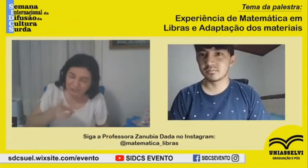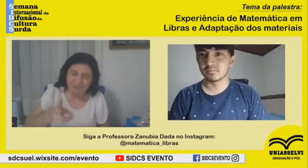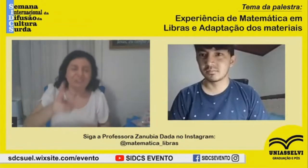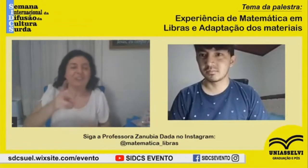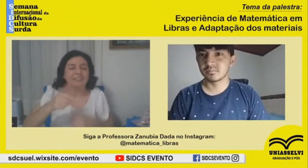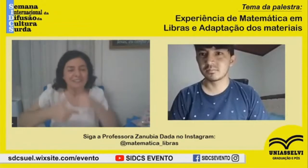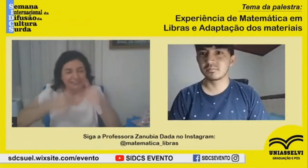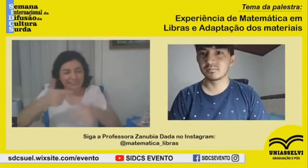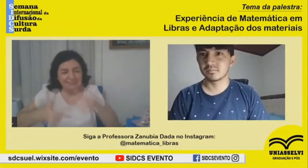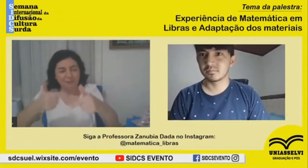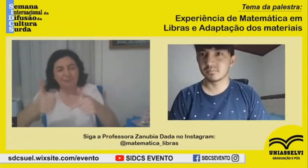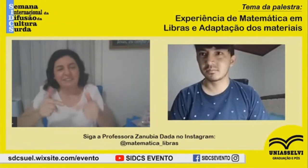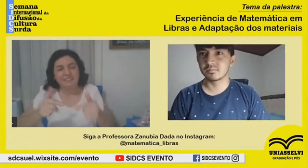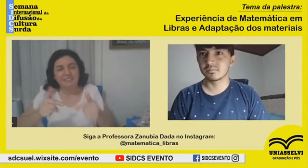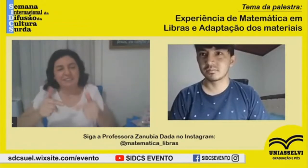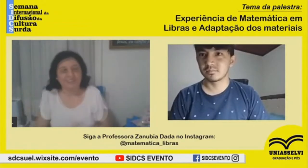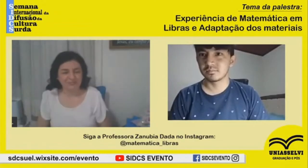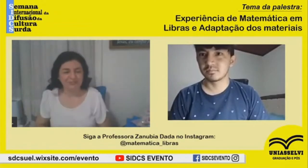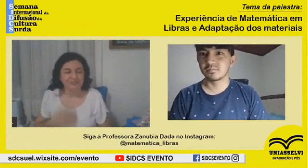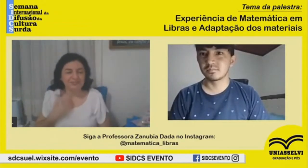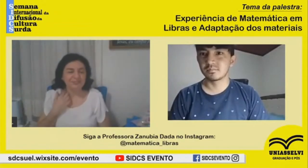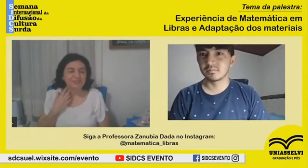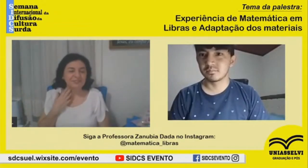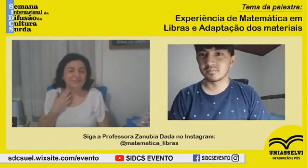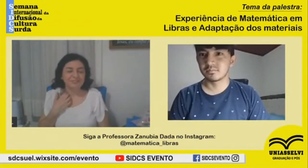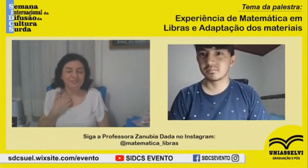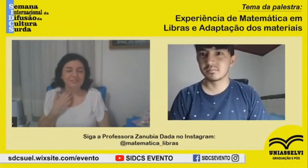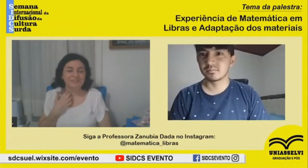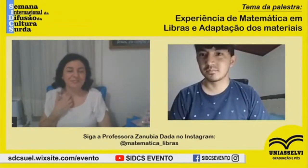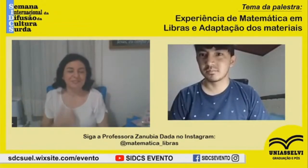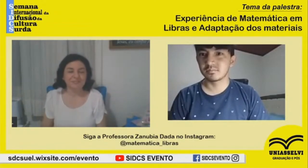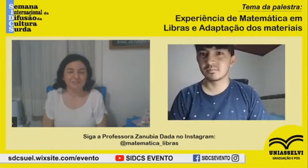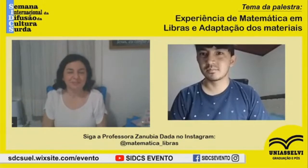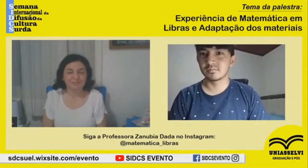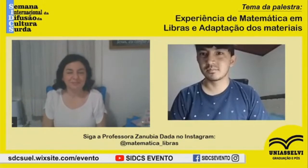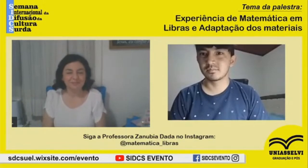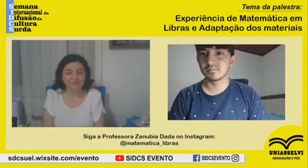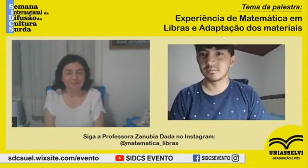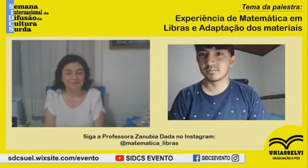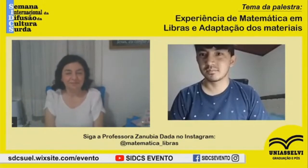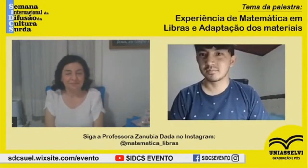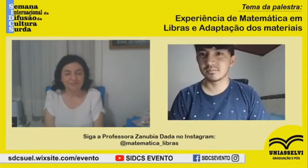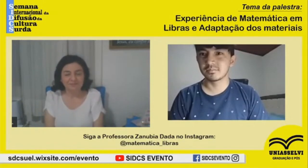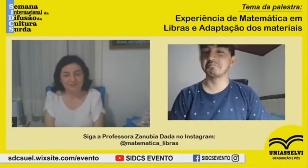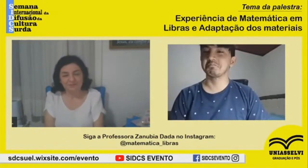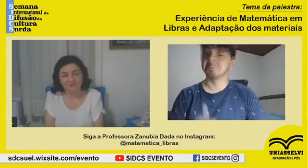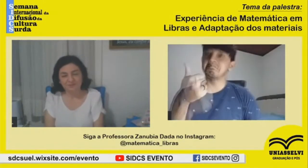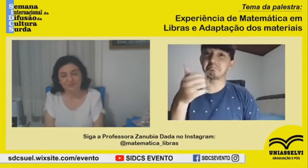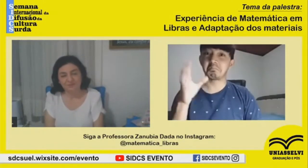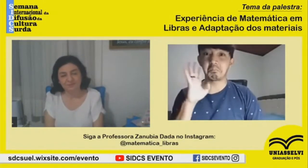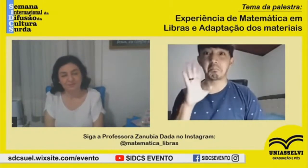4 anos. 4 anos que eu tenho esses materiais até agora, ó, e vou continuar trabalhando.